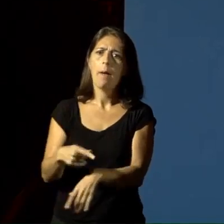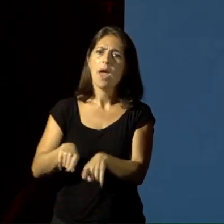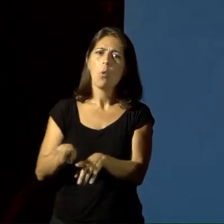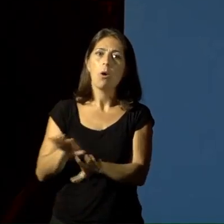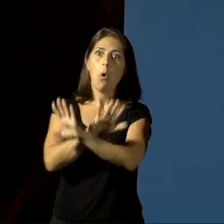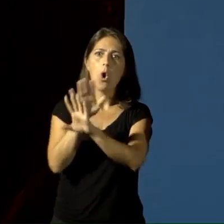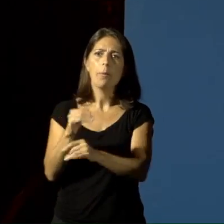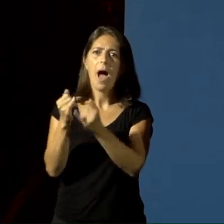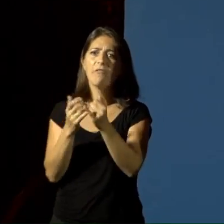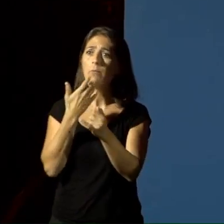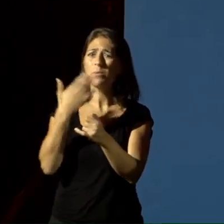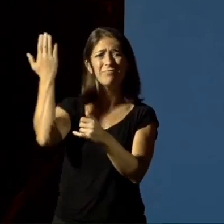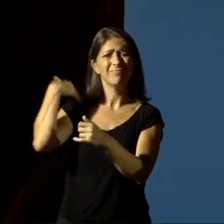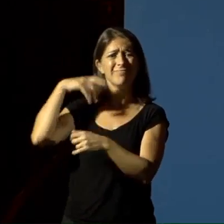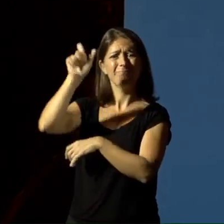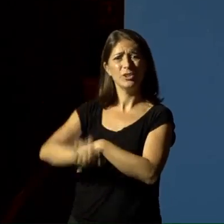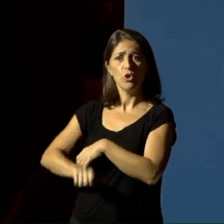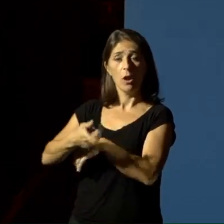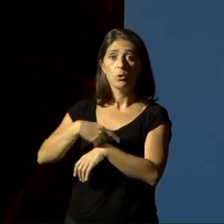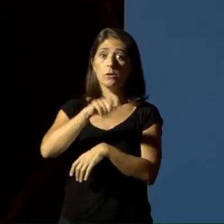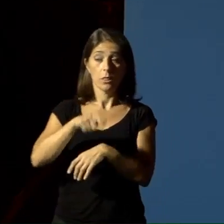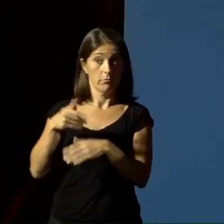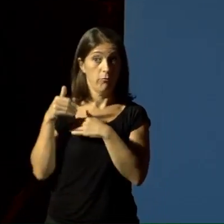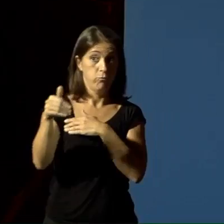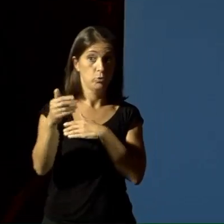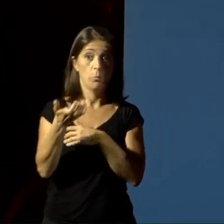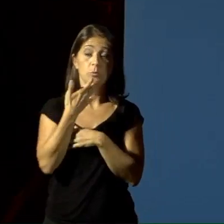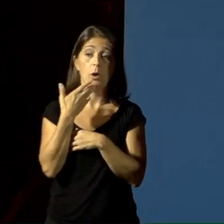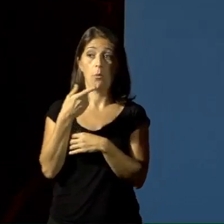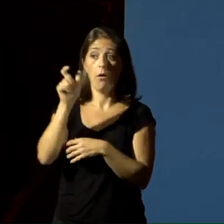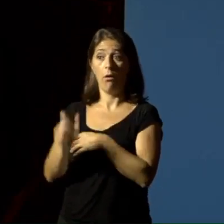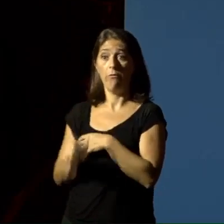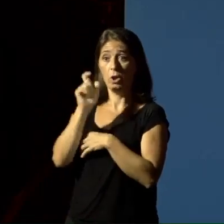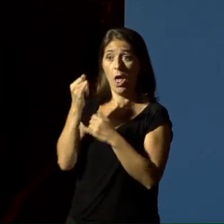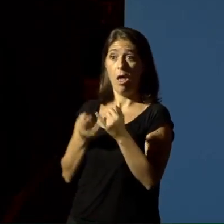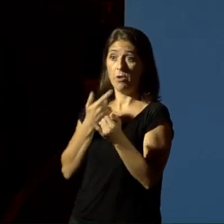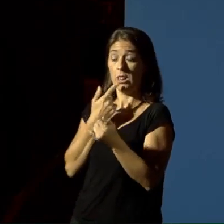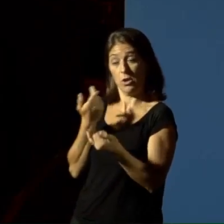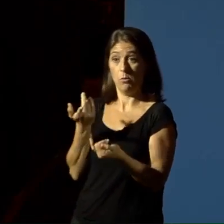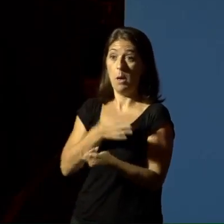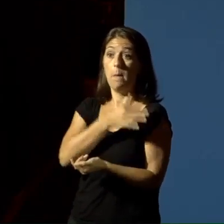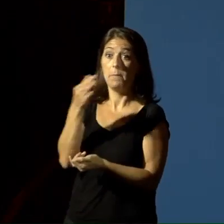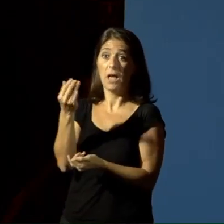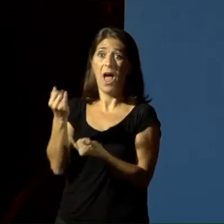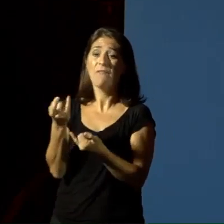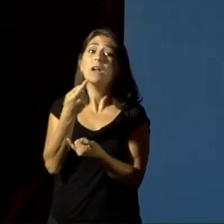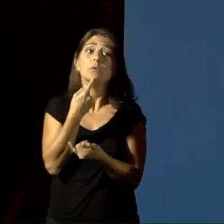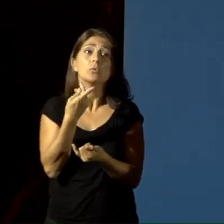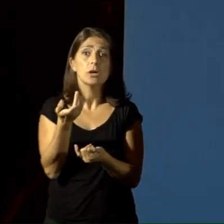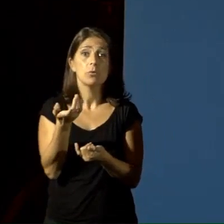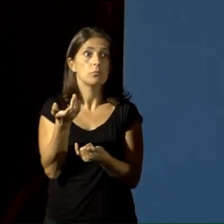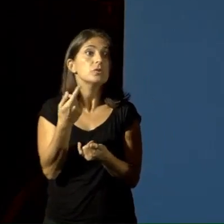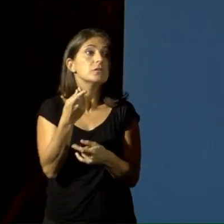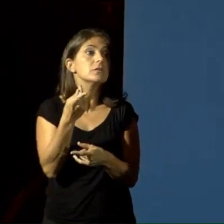fatalidade levaron aos que non escoitaron ese sino que estaba premarcado, a Cibrán o Castizo, a Xan o Bocas e o Aladio Milhomes. Cada un de vos que escolla